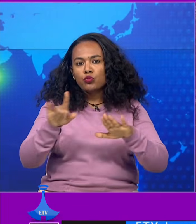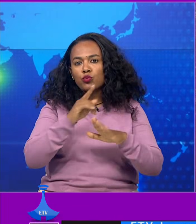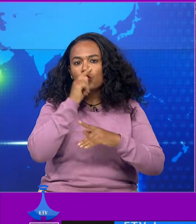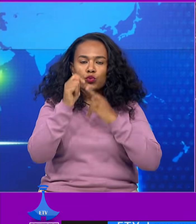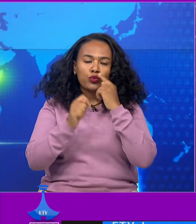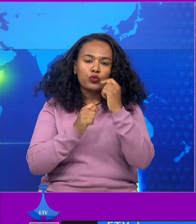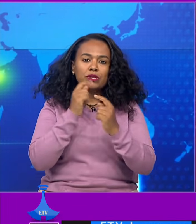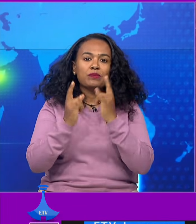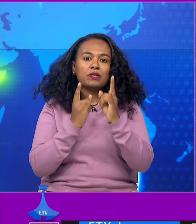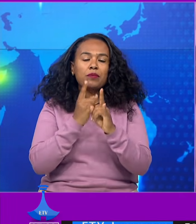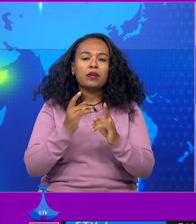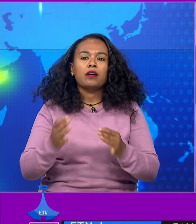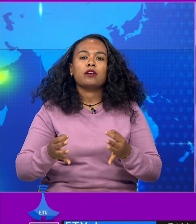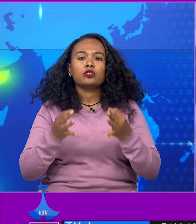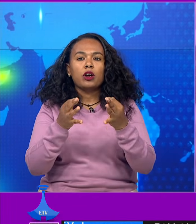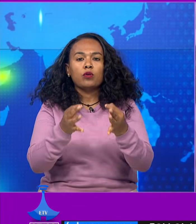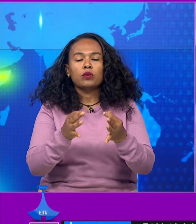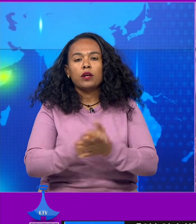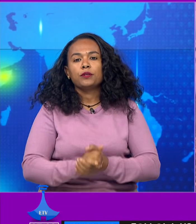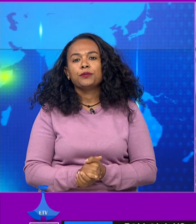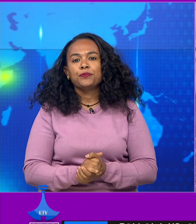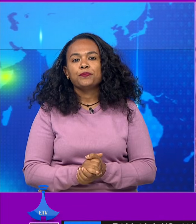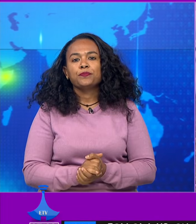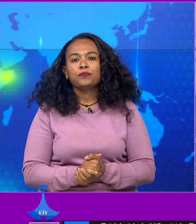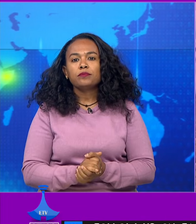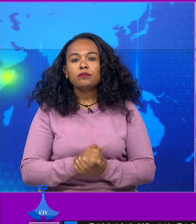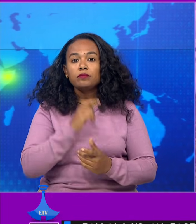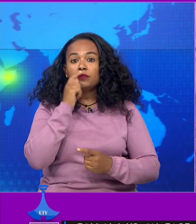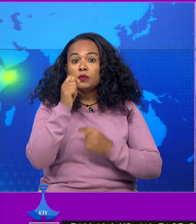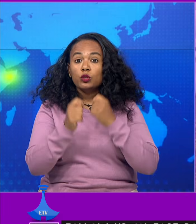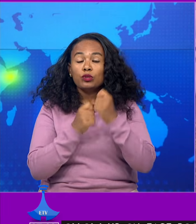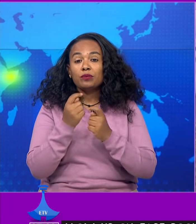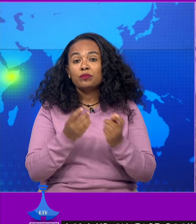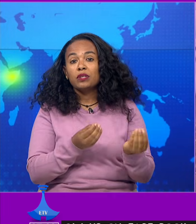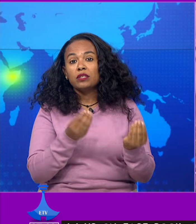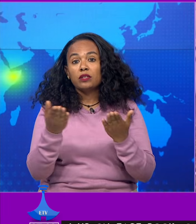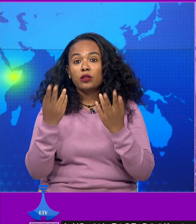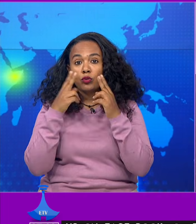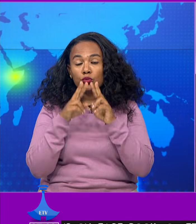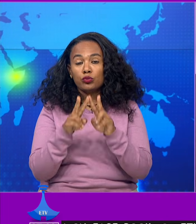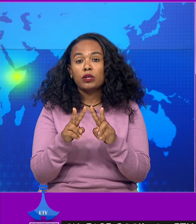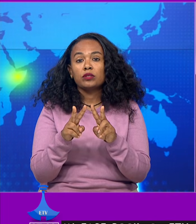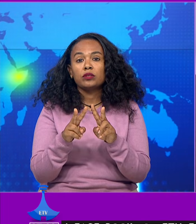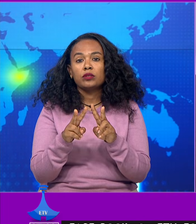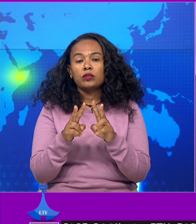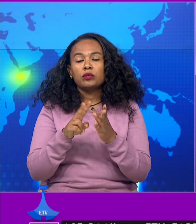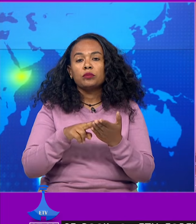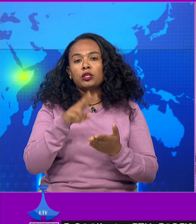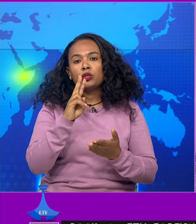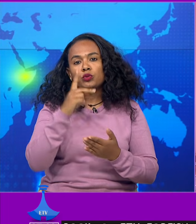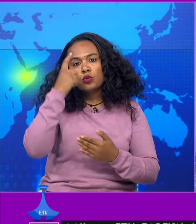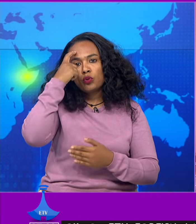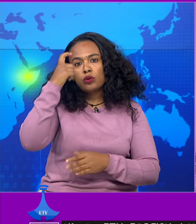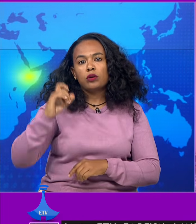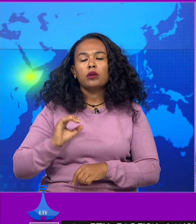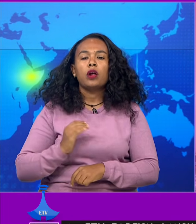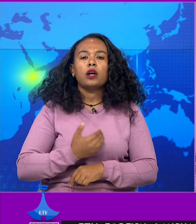የቱሪዝም ዘመኑ አሸጋግሯታል። ለቱሪዝም የተሰጠው ትኩረት መነሾ ራዕያችን